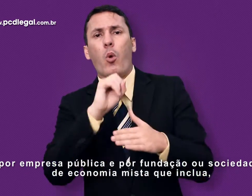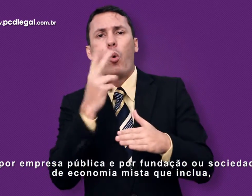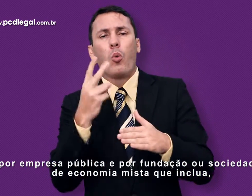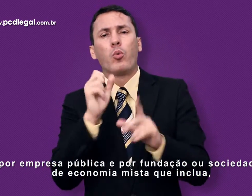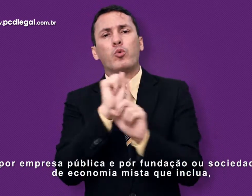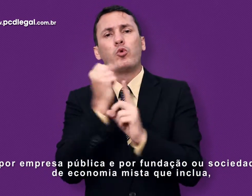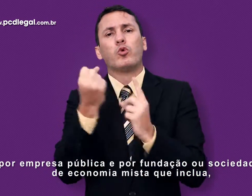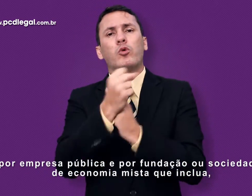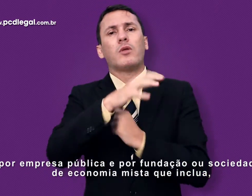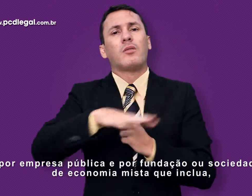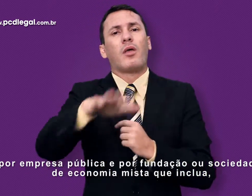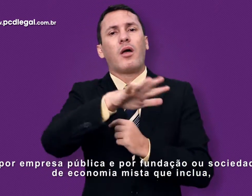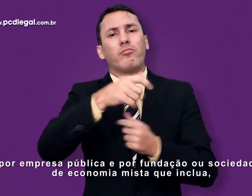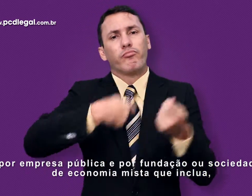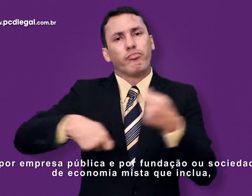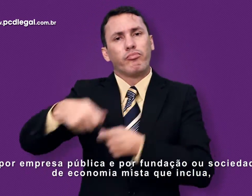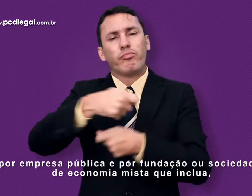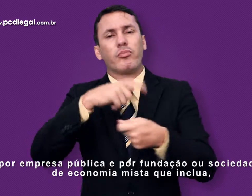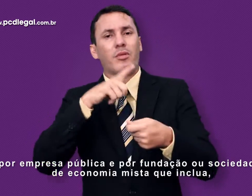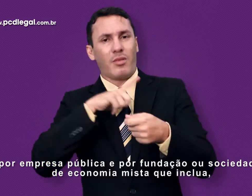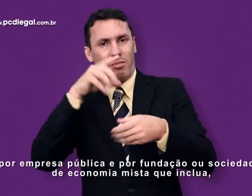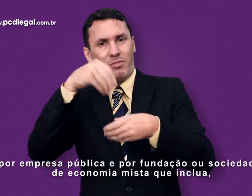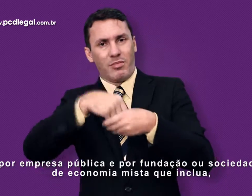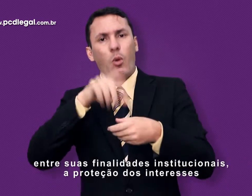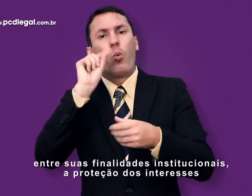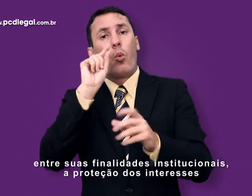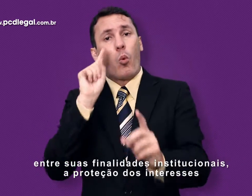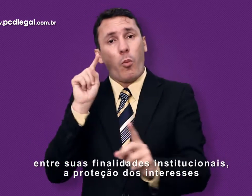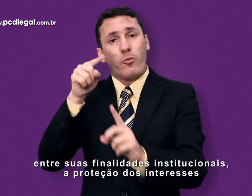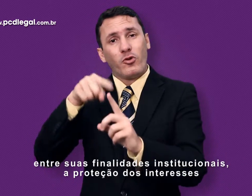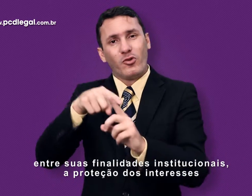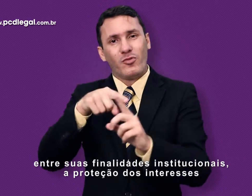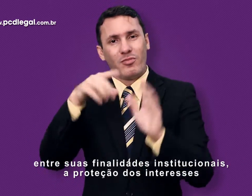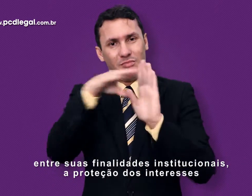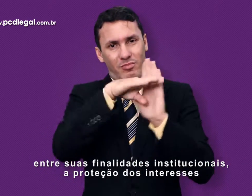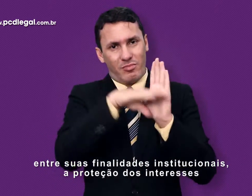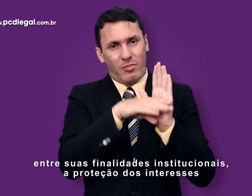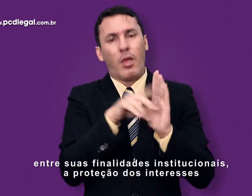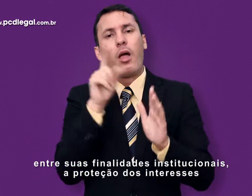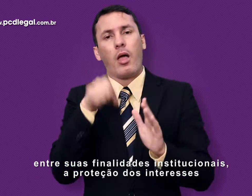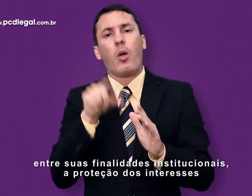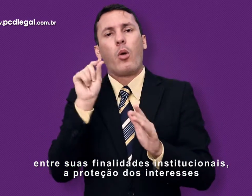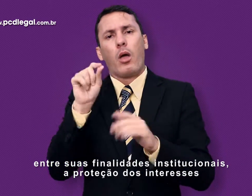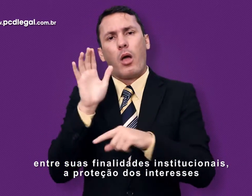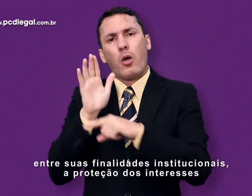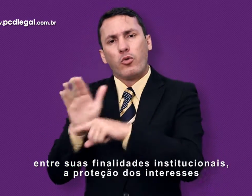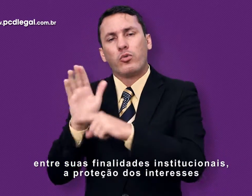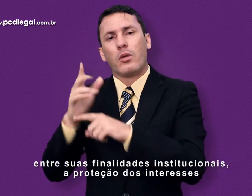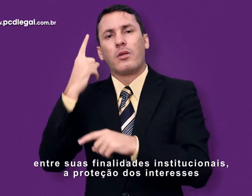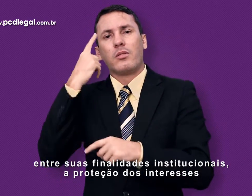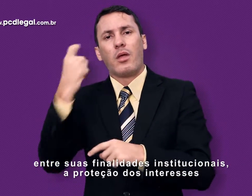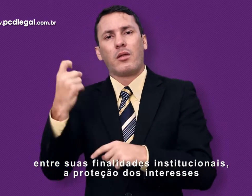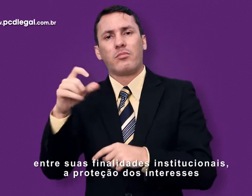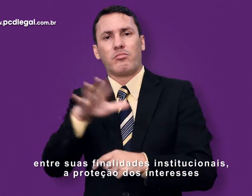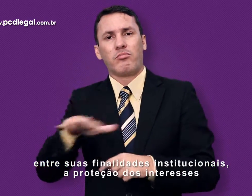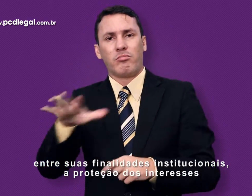ou sociedade de economia mista que inclua, entre suas finalidades institucionais, a proteção dos interesses